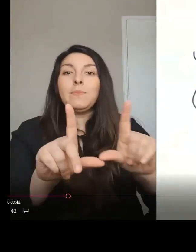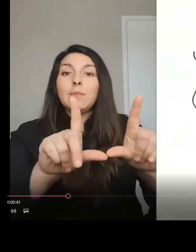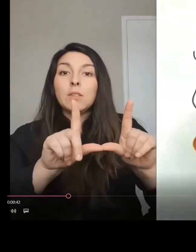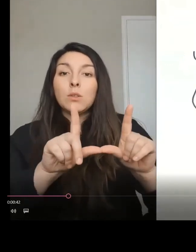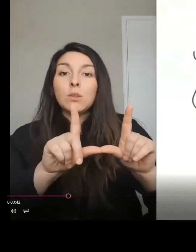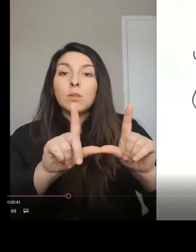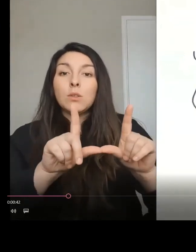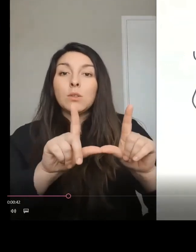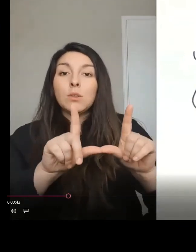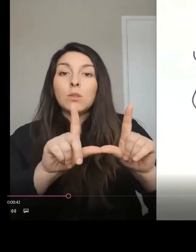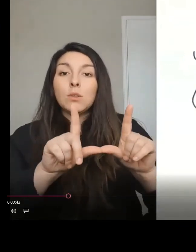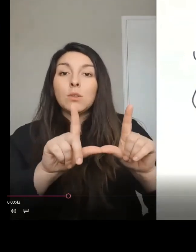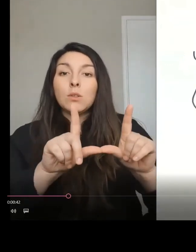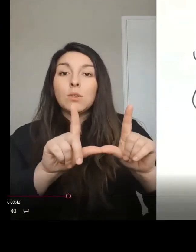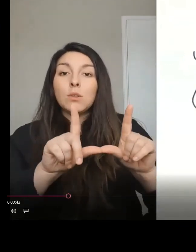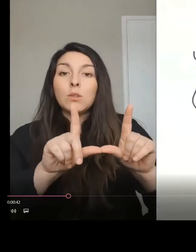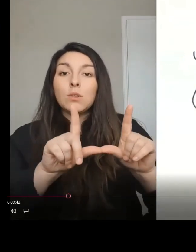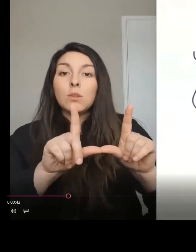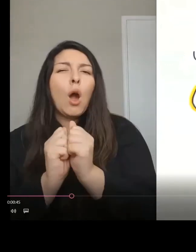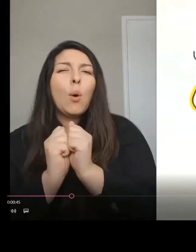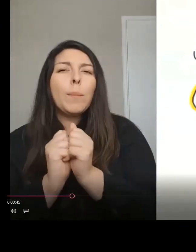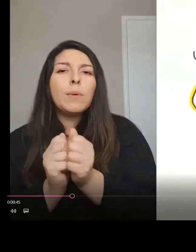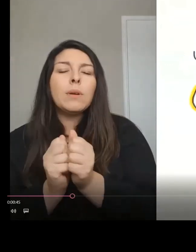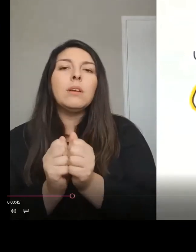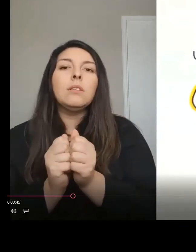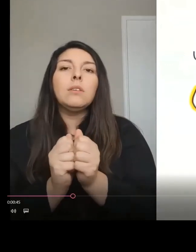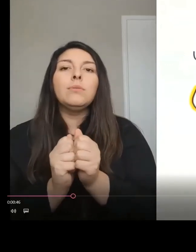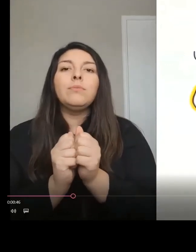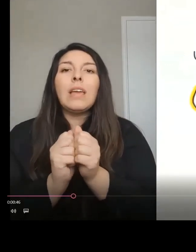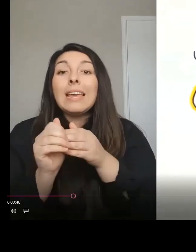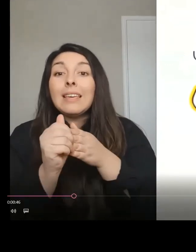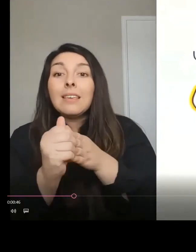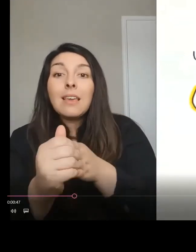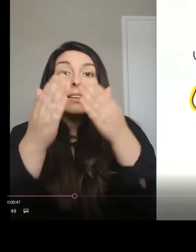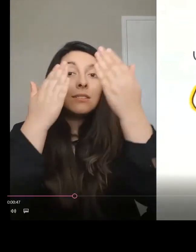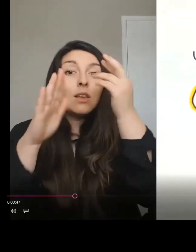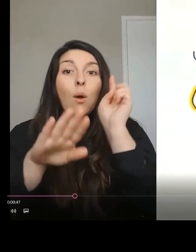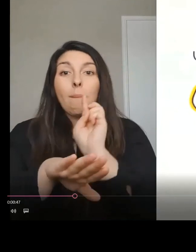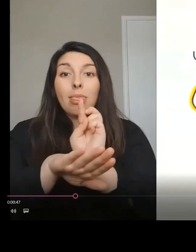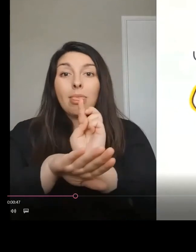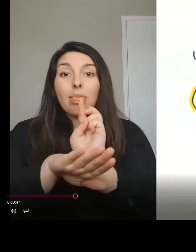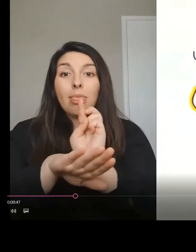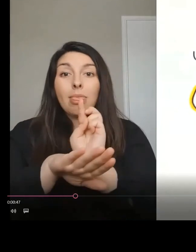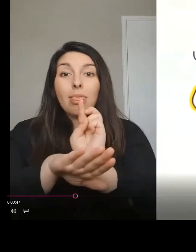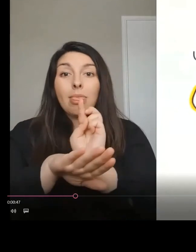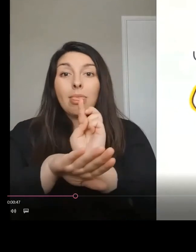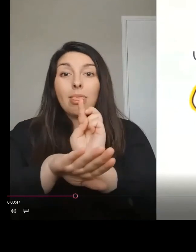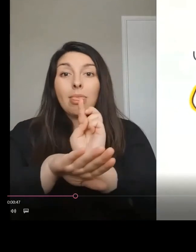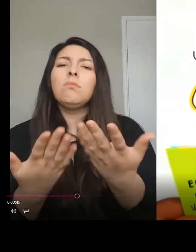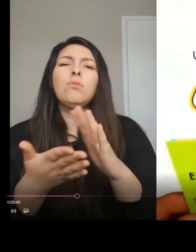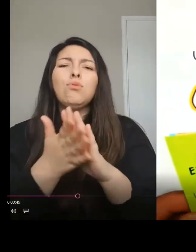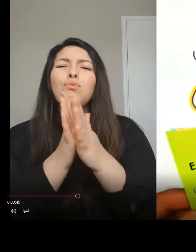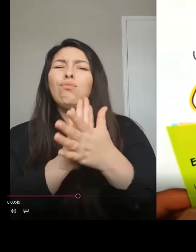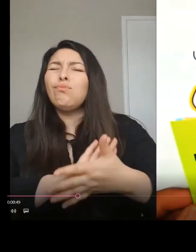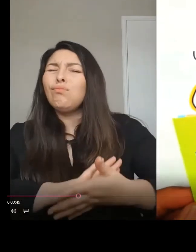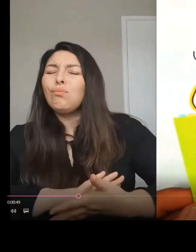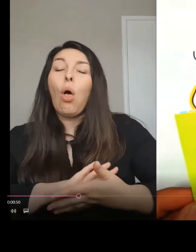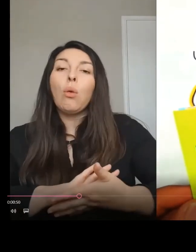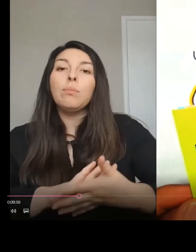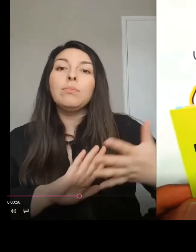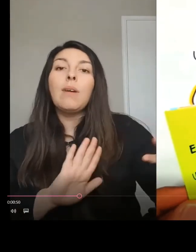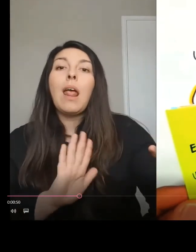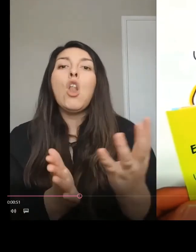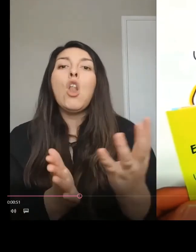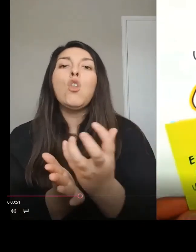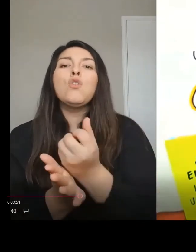espacio protegido de acompañamiento y orientación psicopedagógica, donde entregamos las herramientas necesarias para